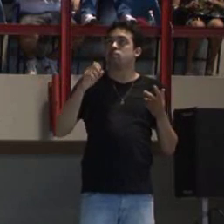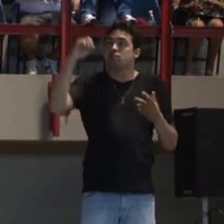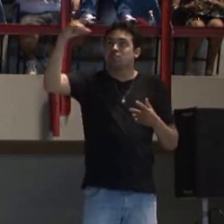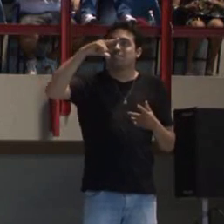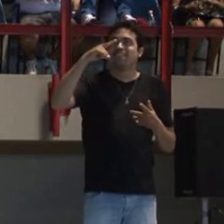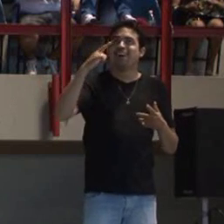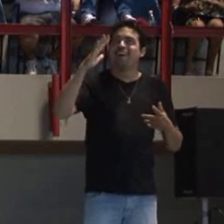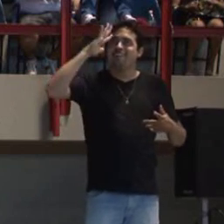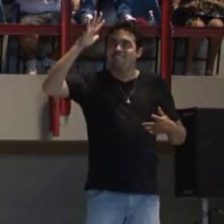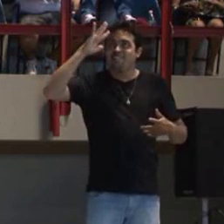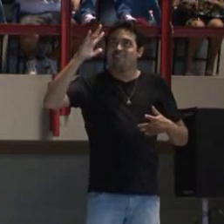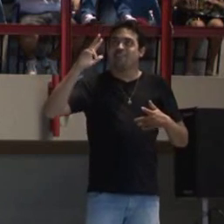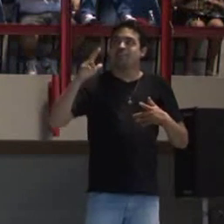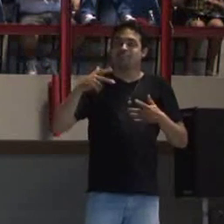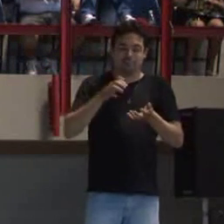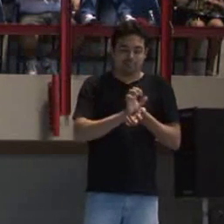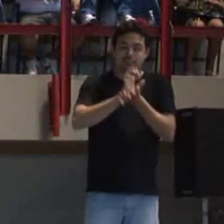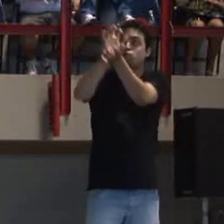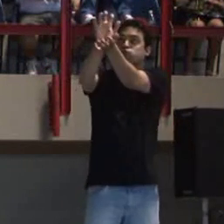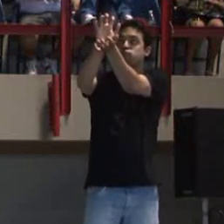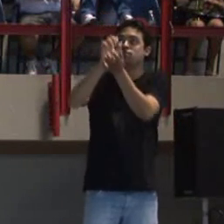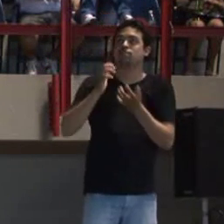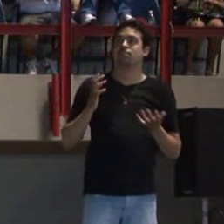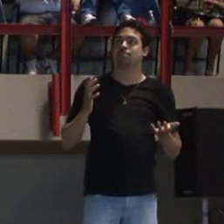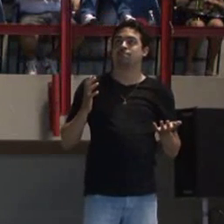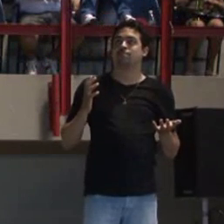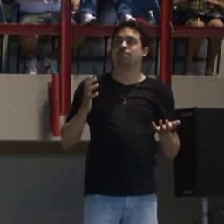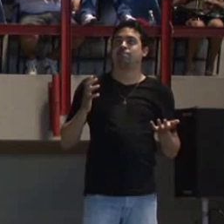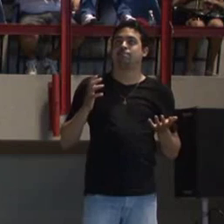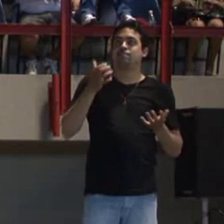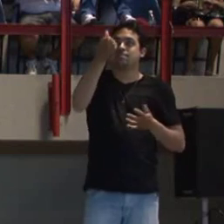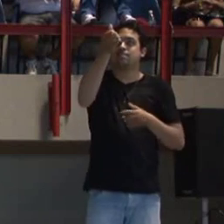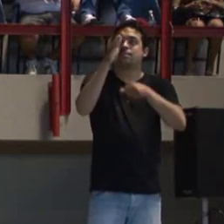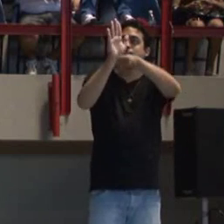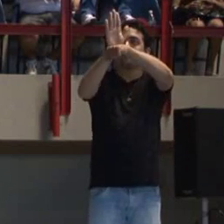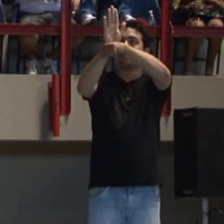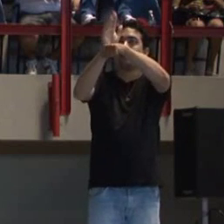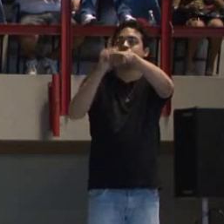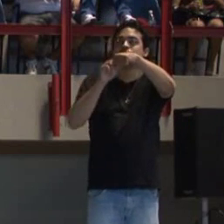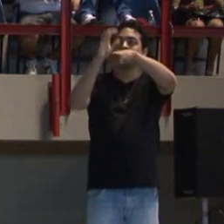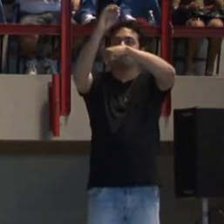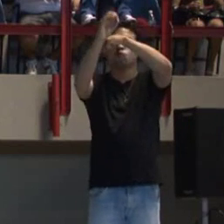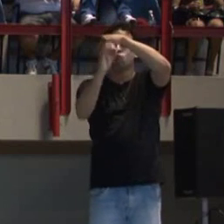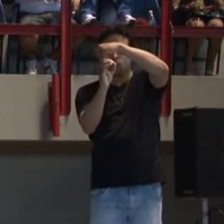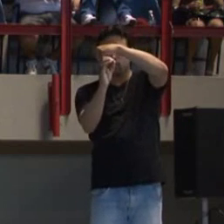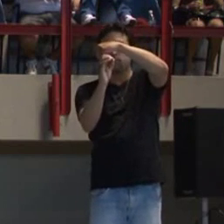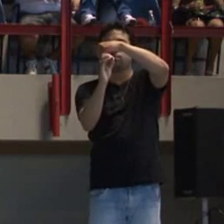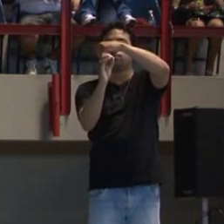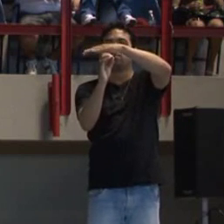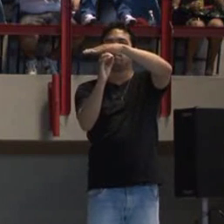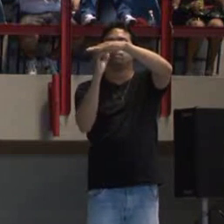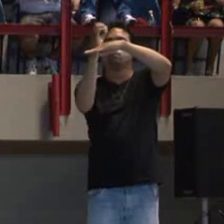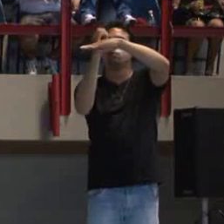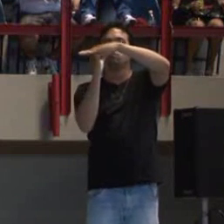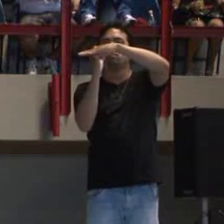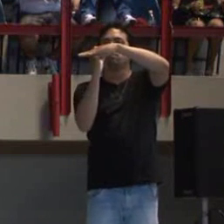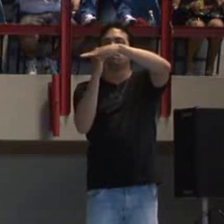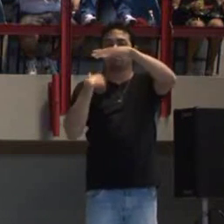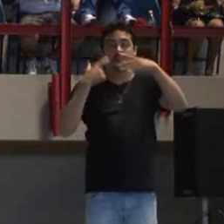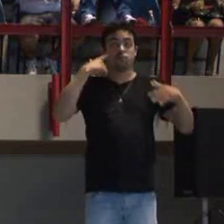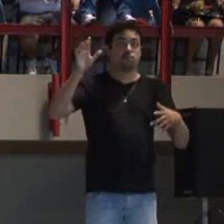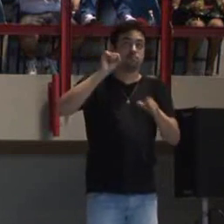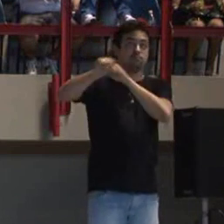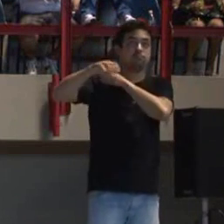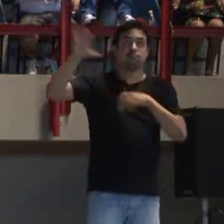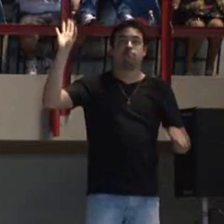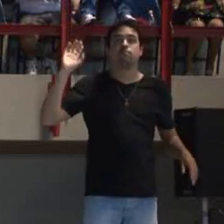sol. Aí eu vou jogar uma magia. 6 horas da tarde. Aí o sol morreu. Aí você diz, tá vendo?